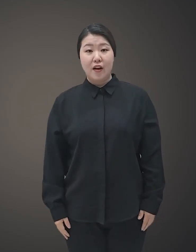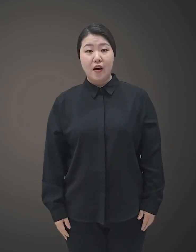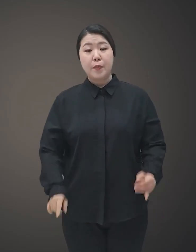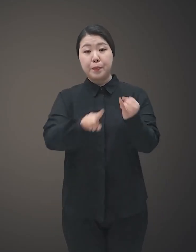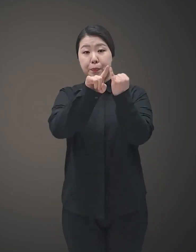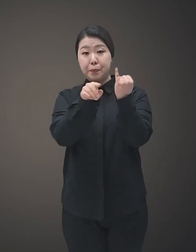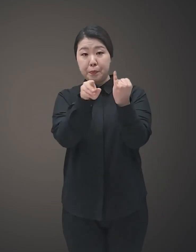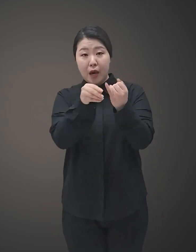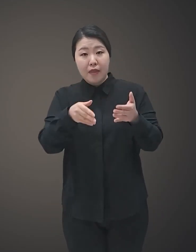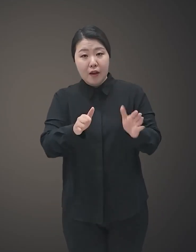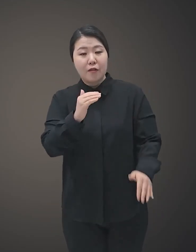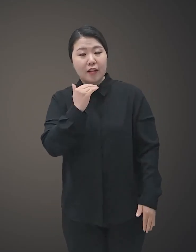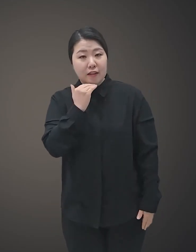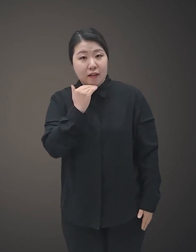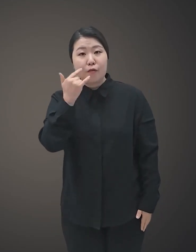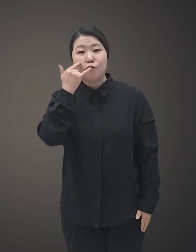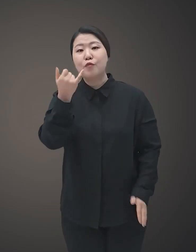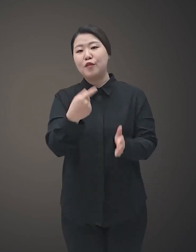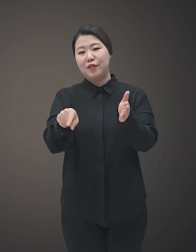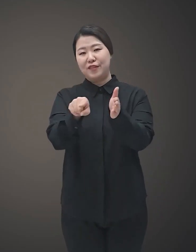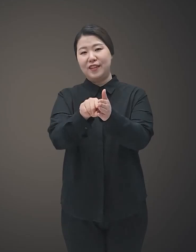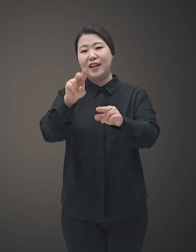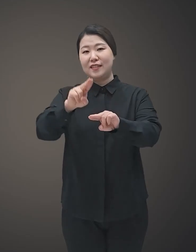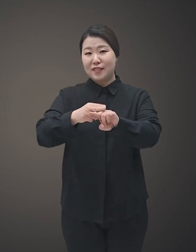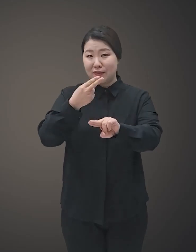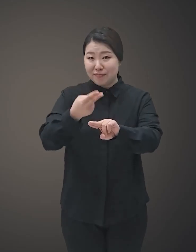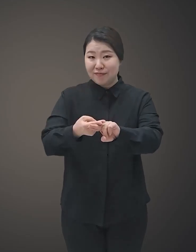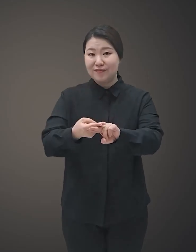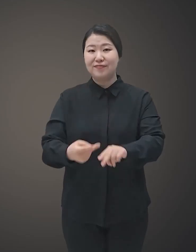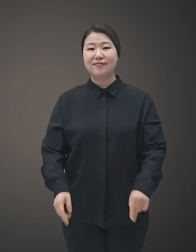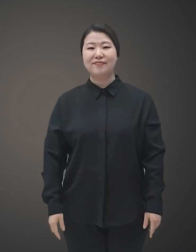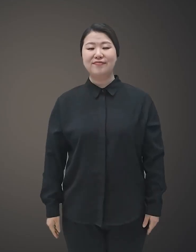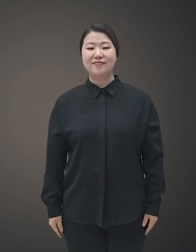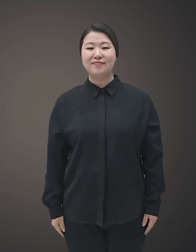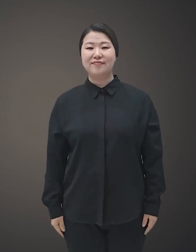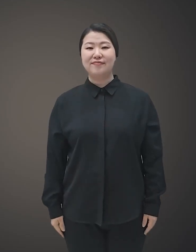아기를 기다리는 어른들을 위한 최고의 선물.